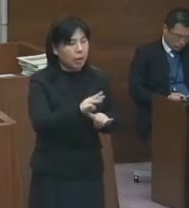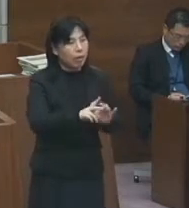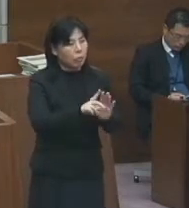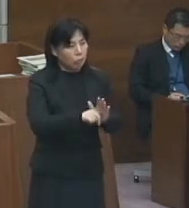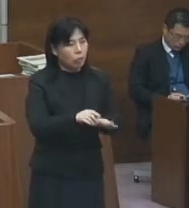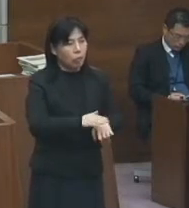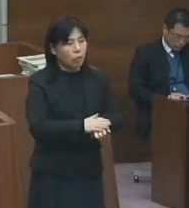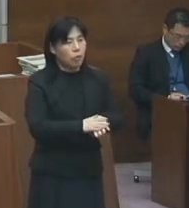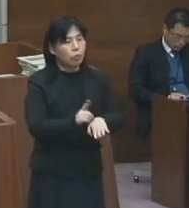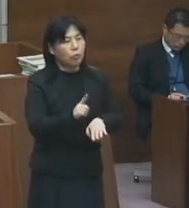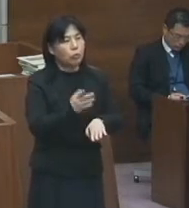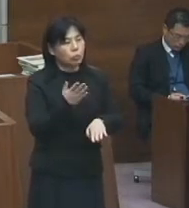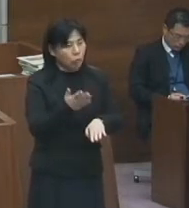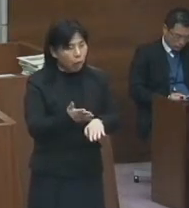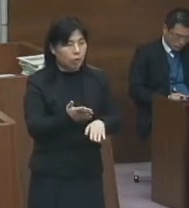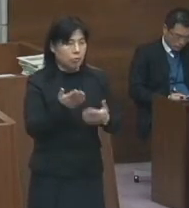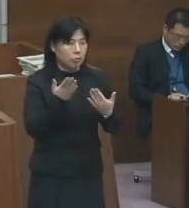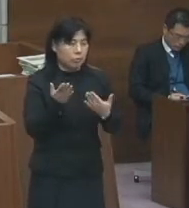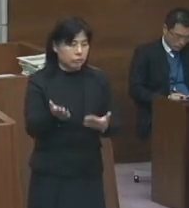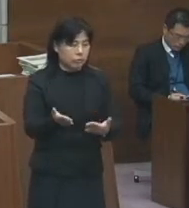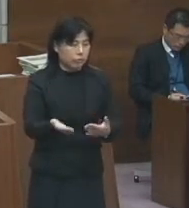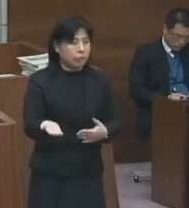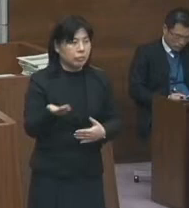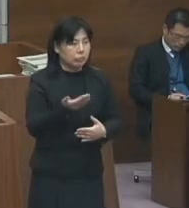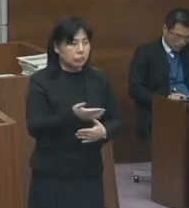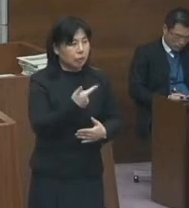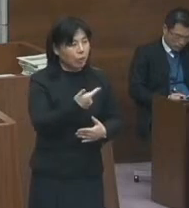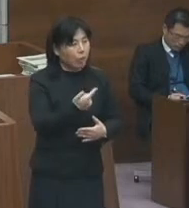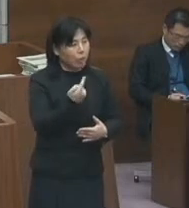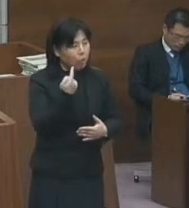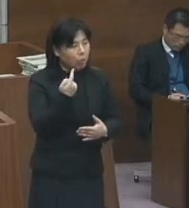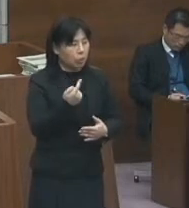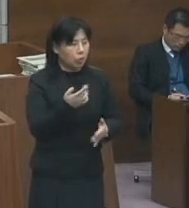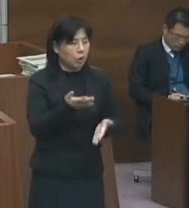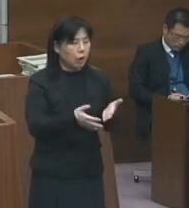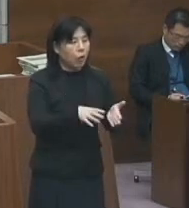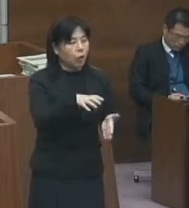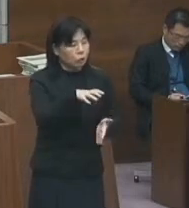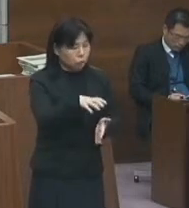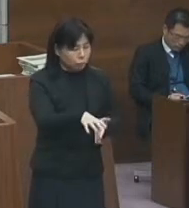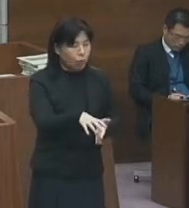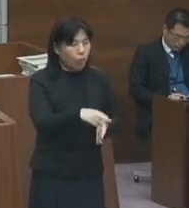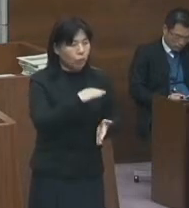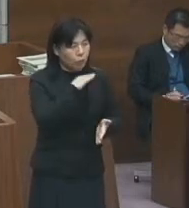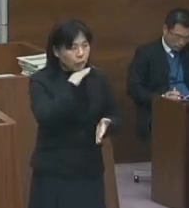います。次に6項目目、保育所の待機児童対策